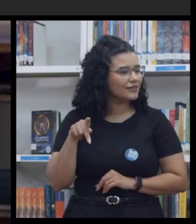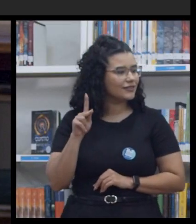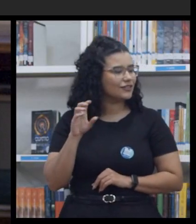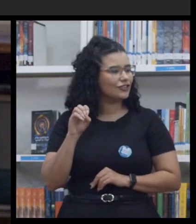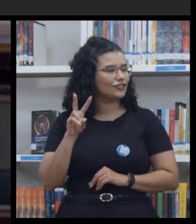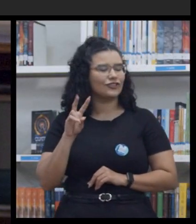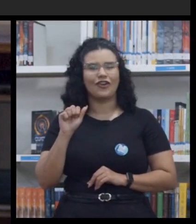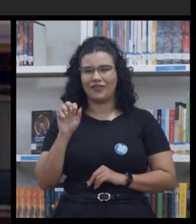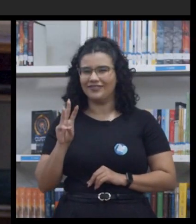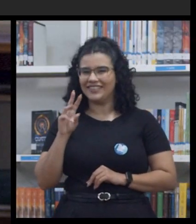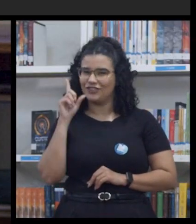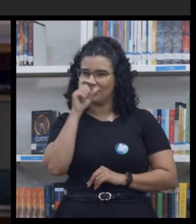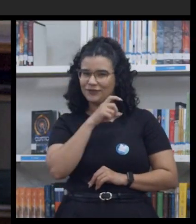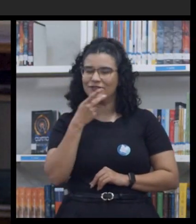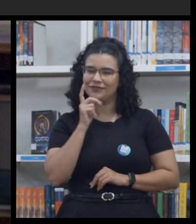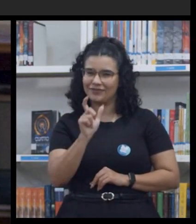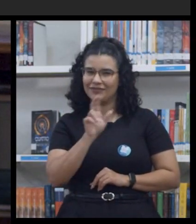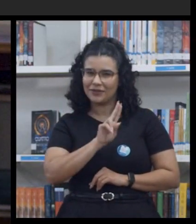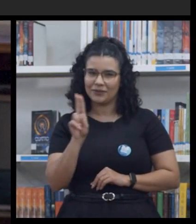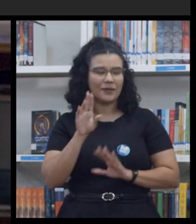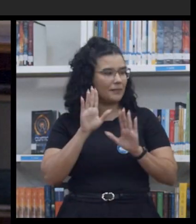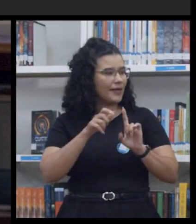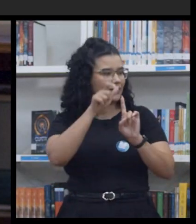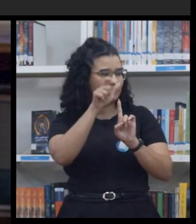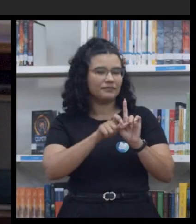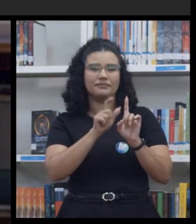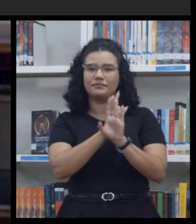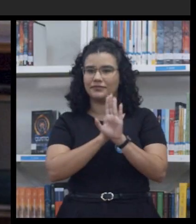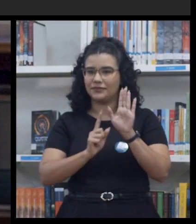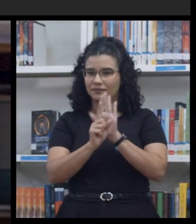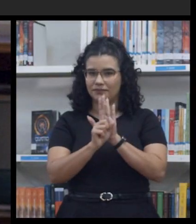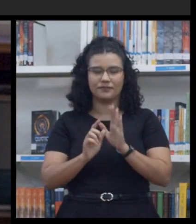Rakusikov. É difícil de falar, mas o personagem protagonista.